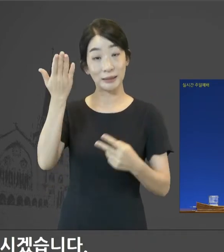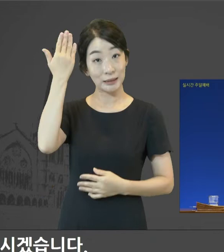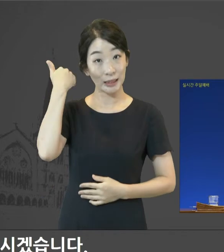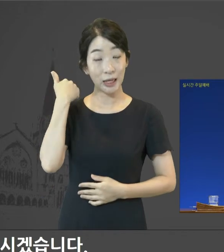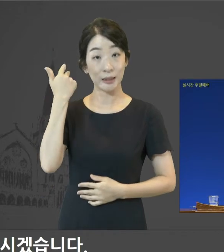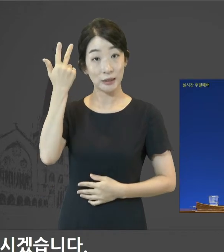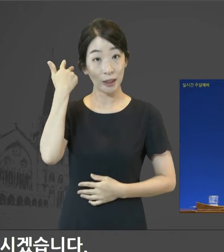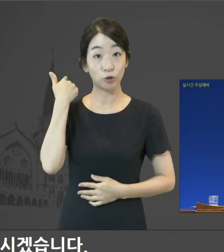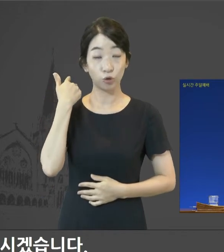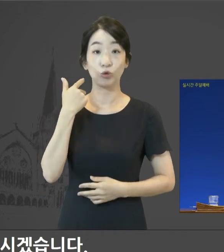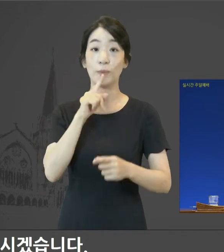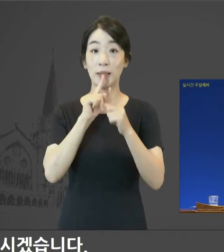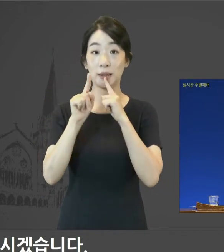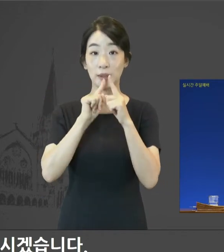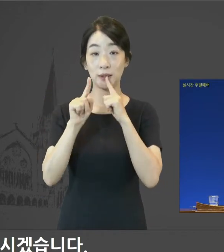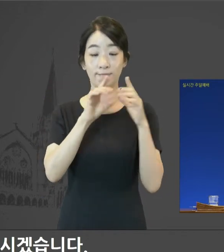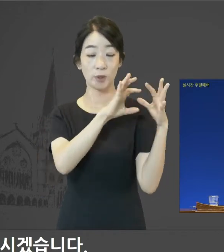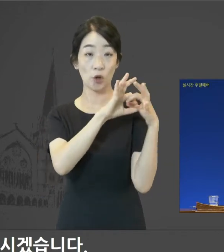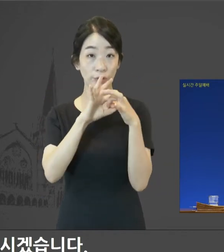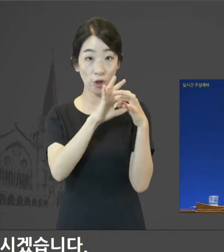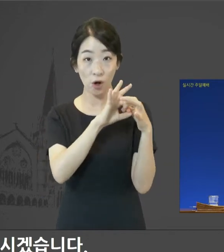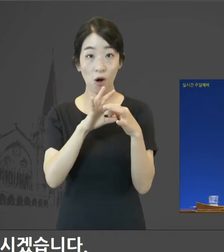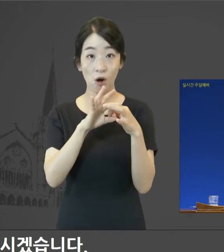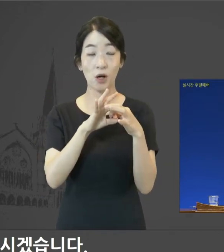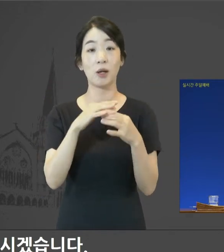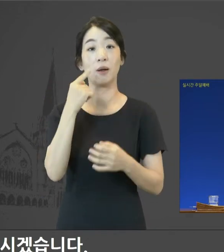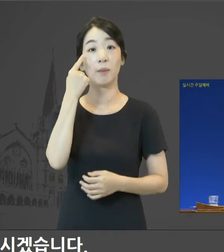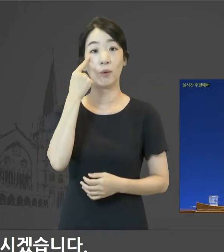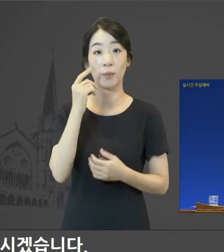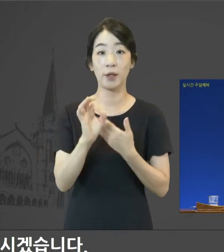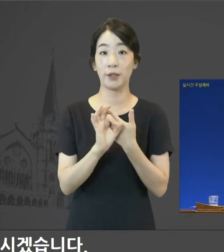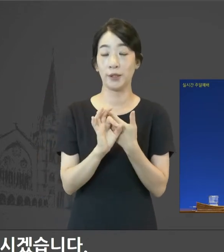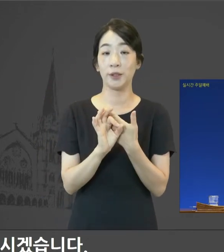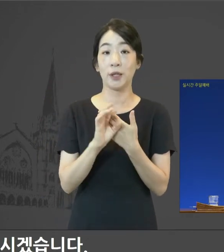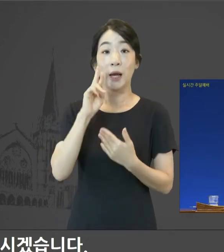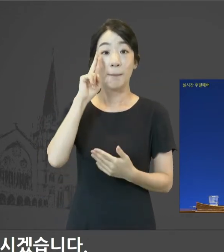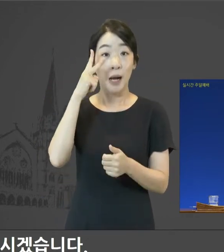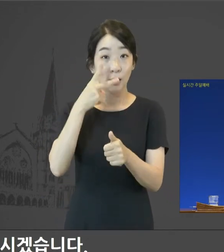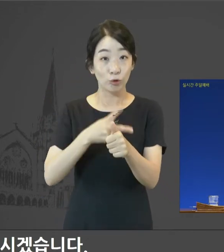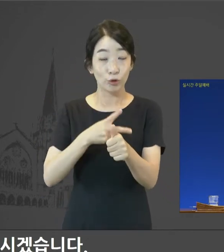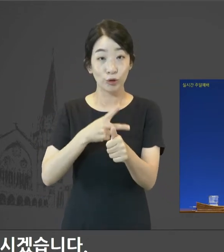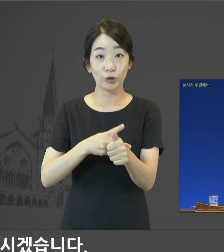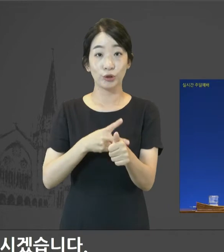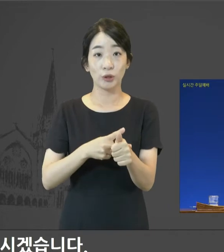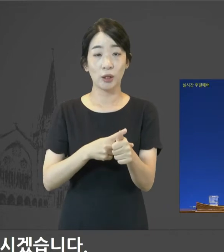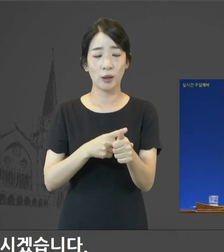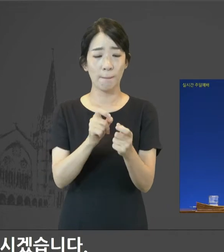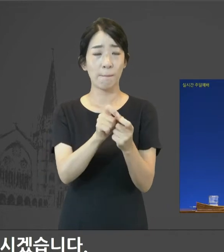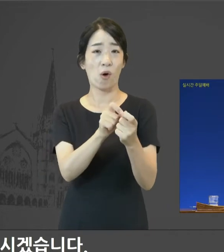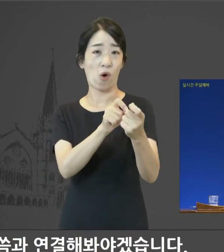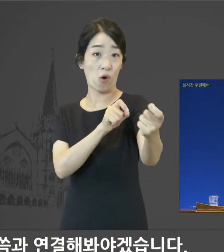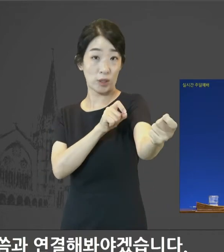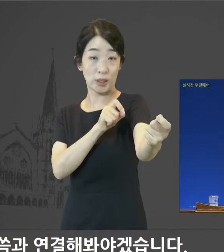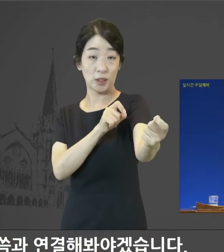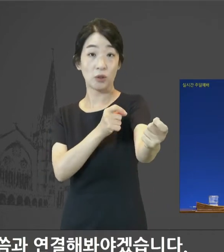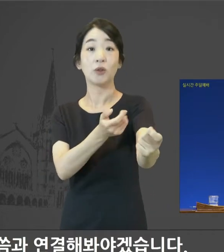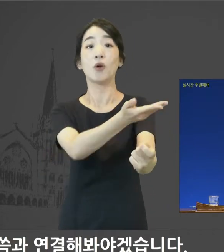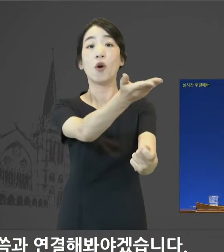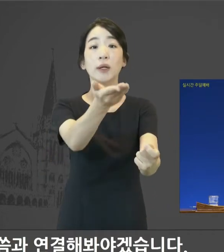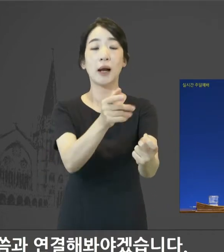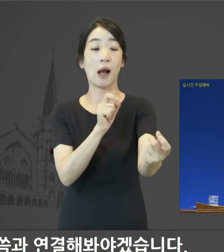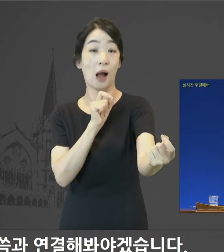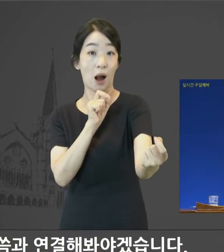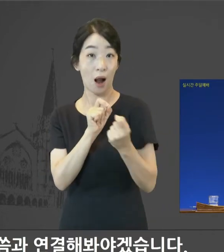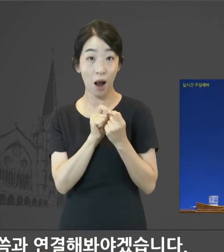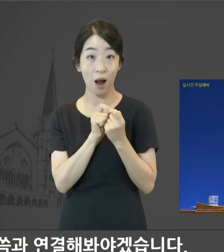연결해서 봐야 됩니다. 지난주 말씀에서 바울은 멀리 있던 너희가 가까워졌다라고